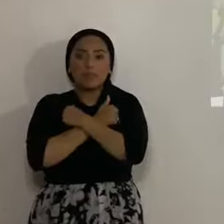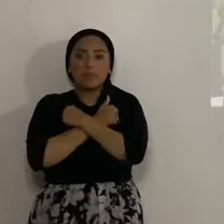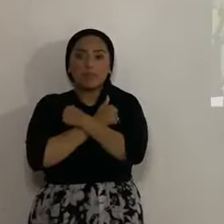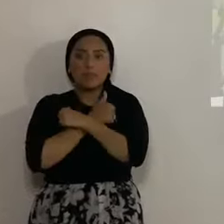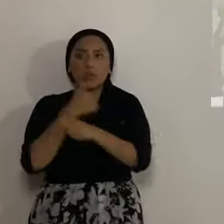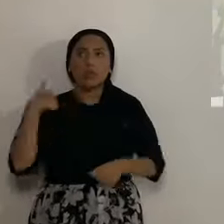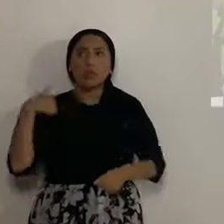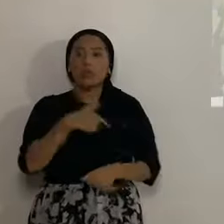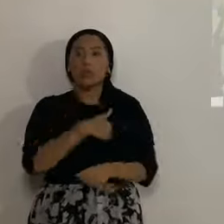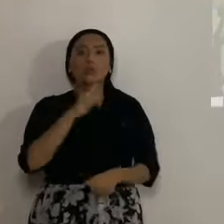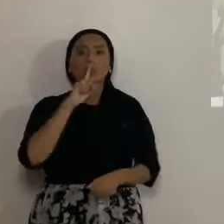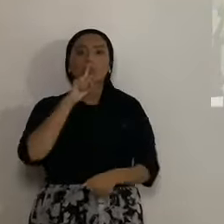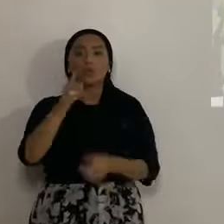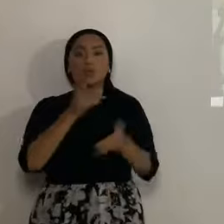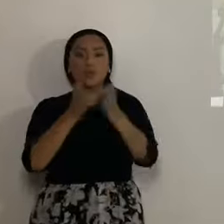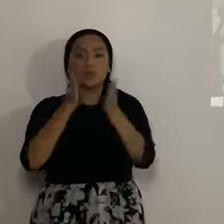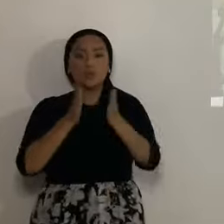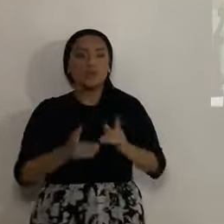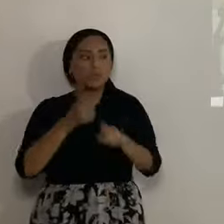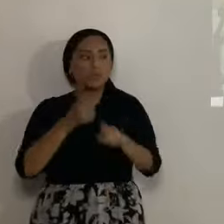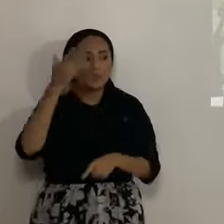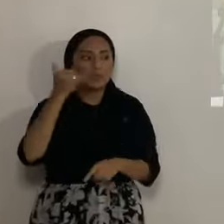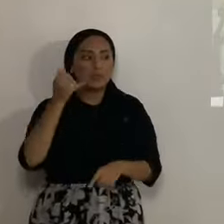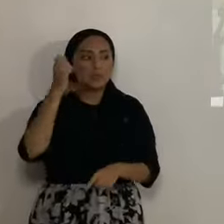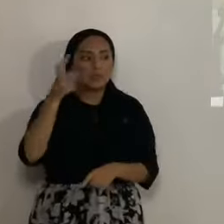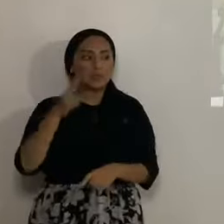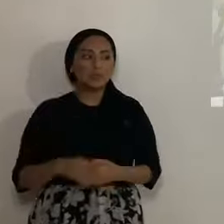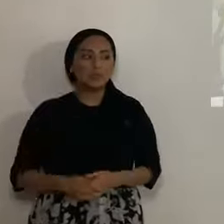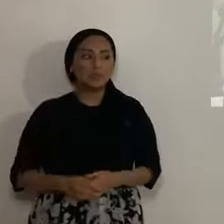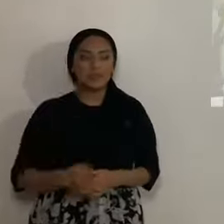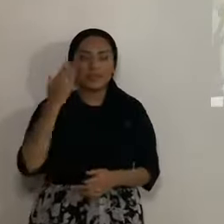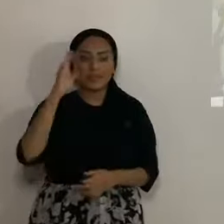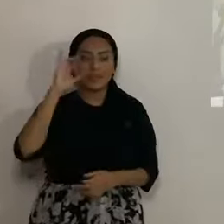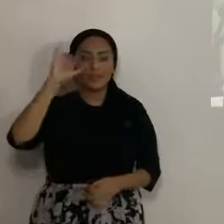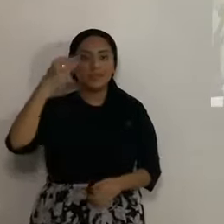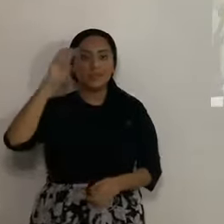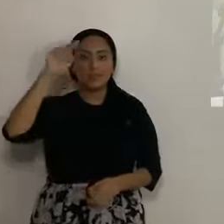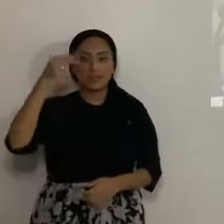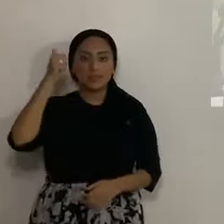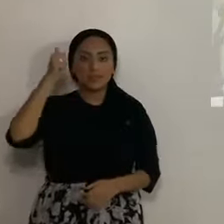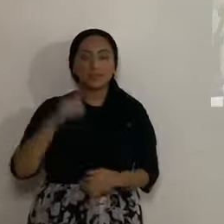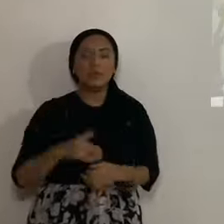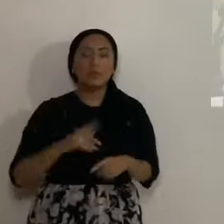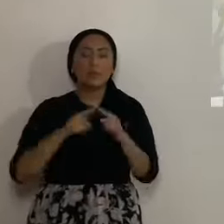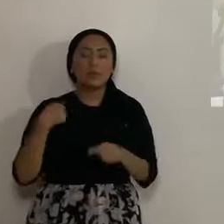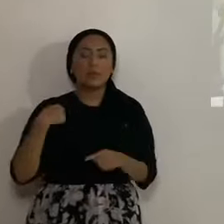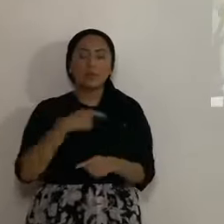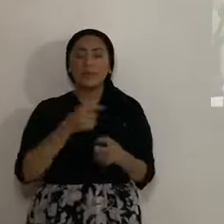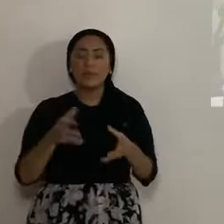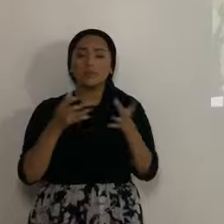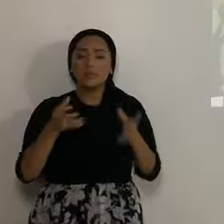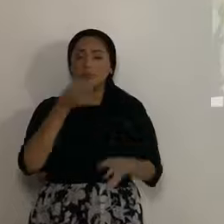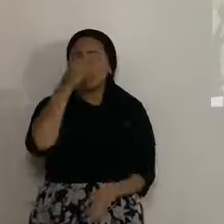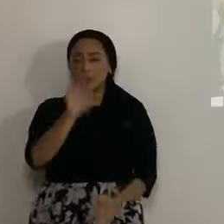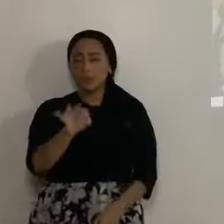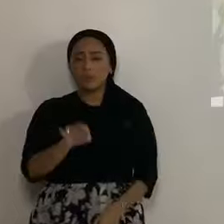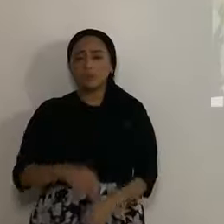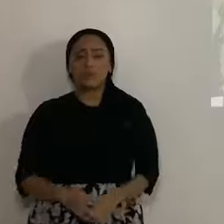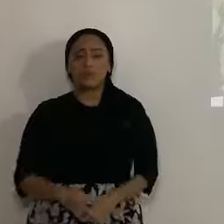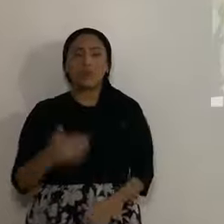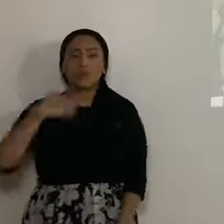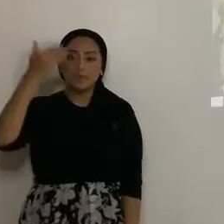somos los verdaderos siervos de Yahshua, quien es Yahweh, Sebaot, pero somos muy pocos, los